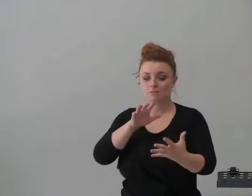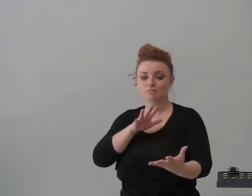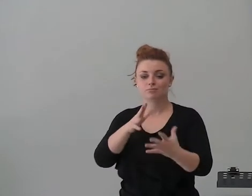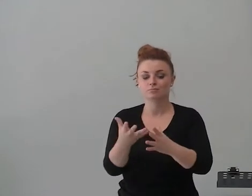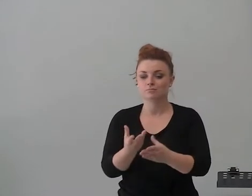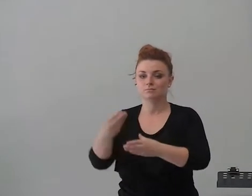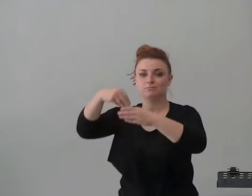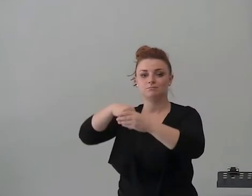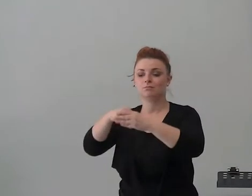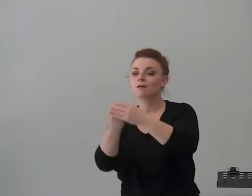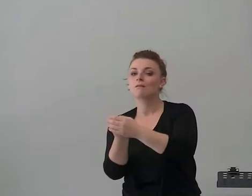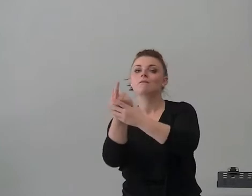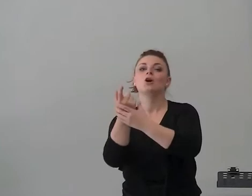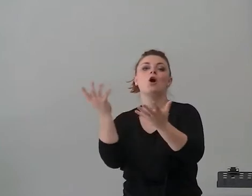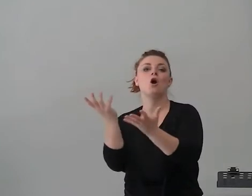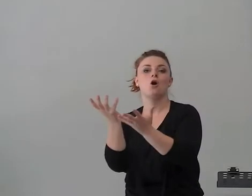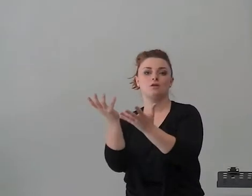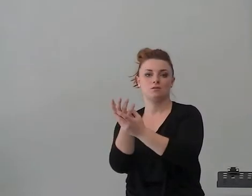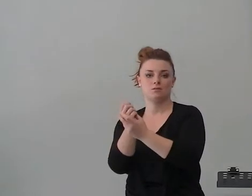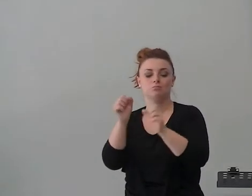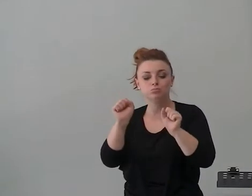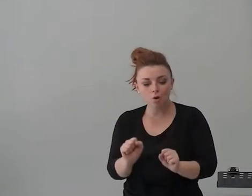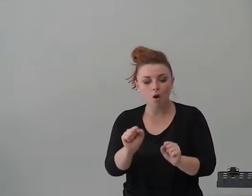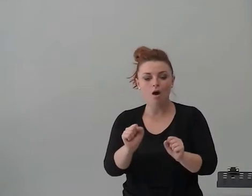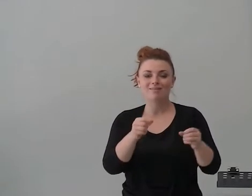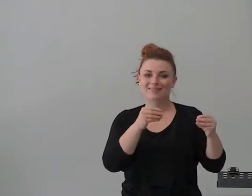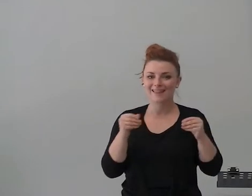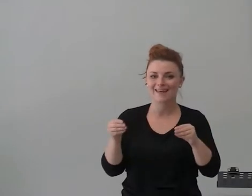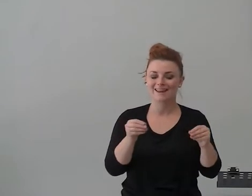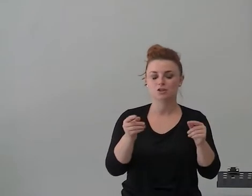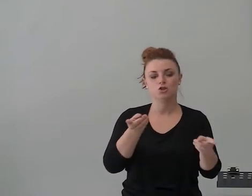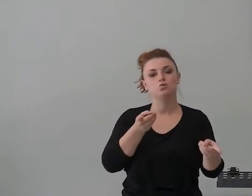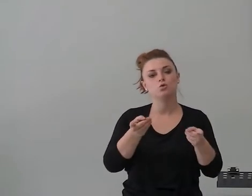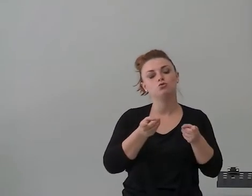Posso controllare quello che faccio con quella terra. Scelgo bene.